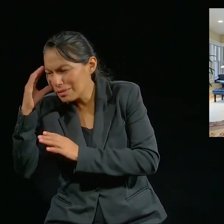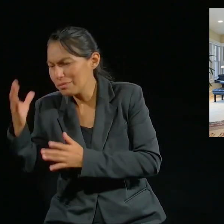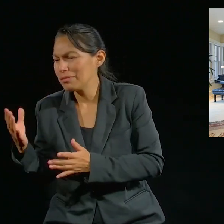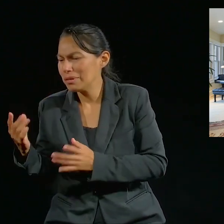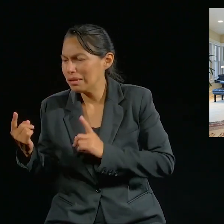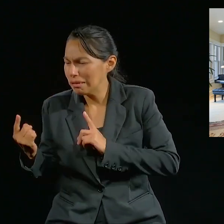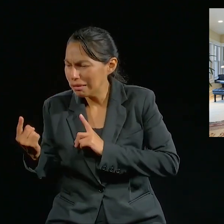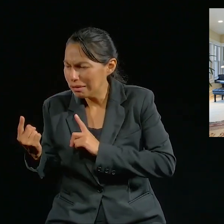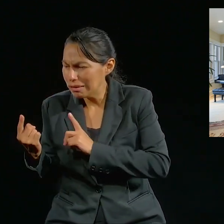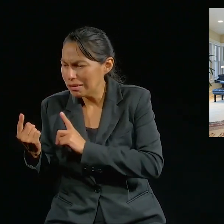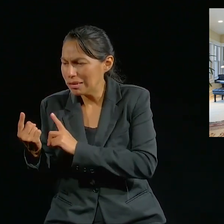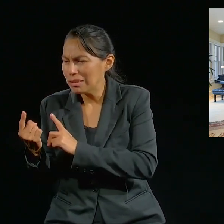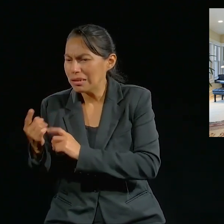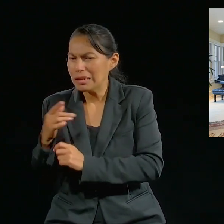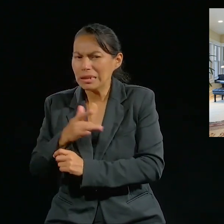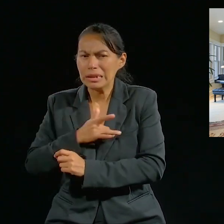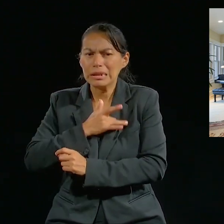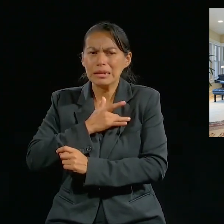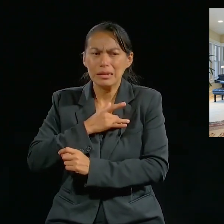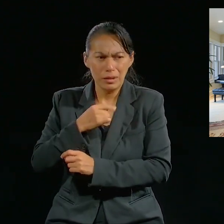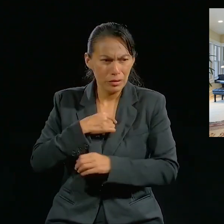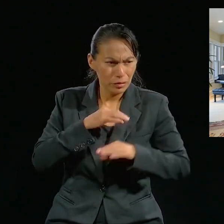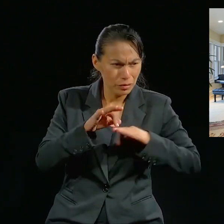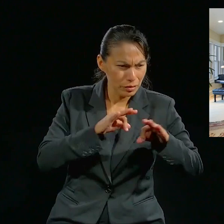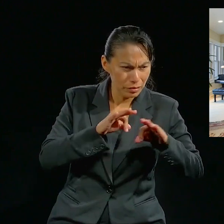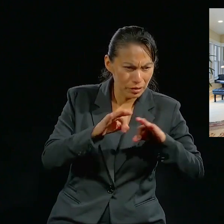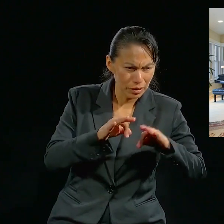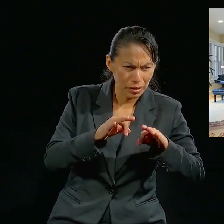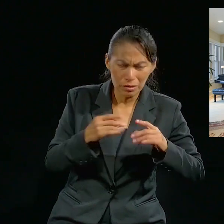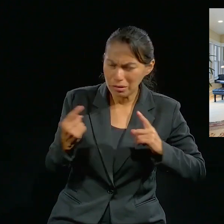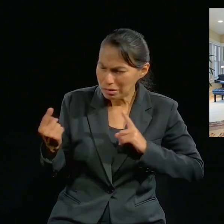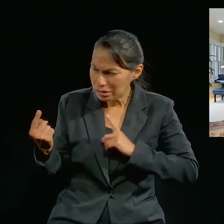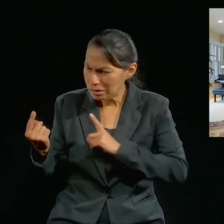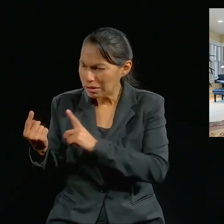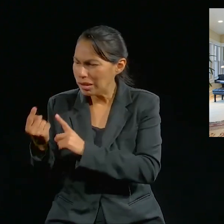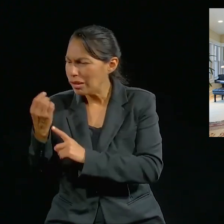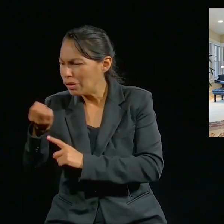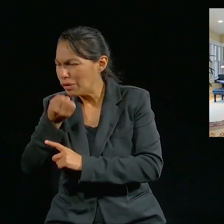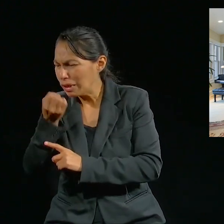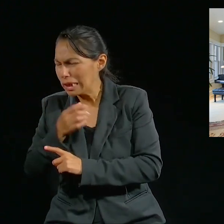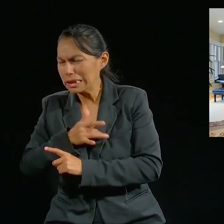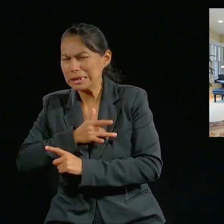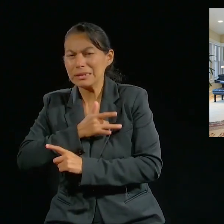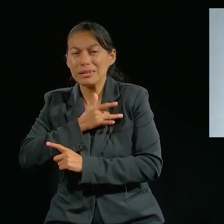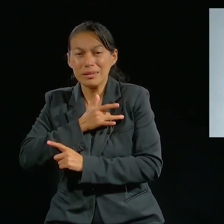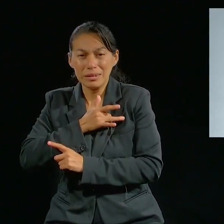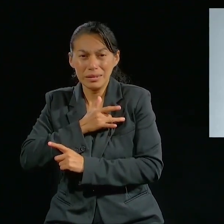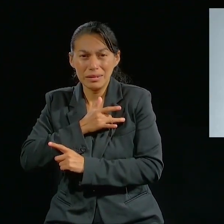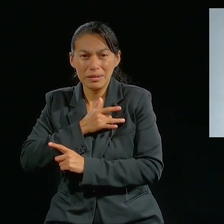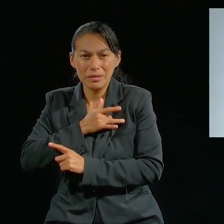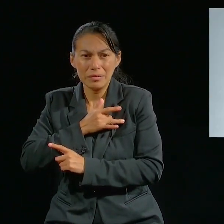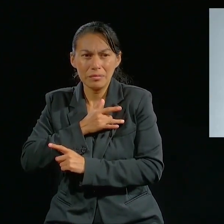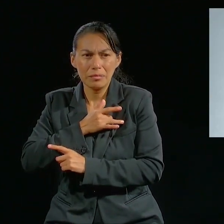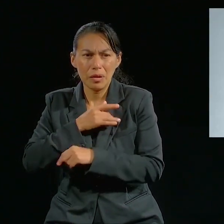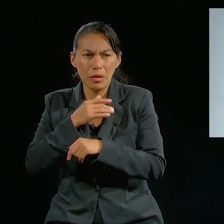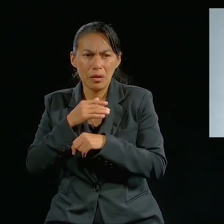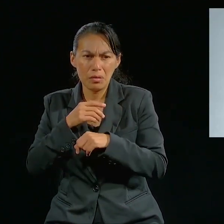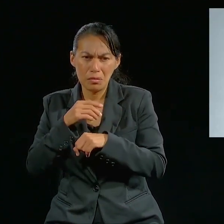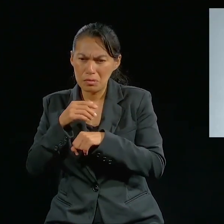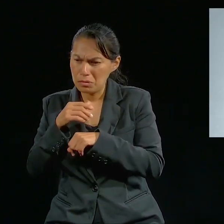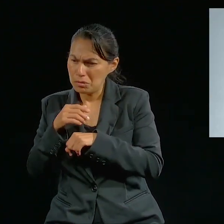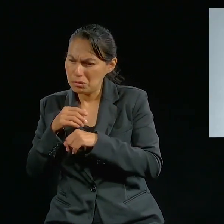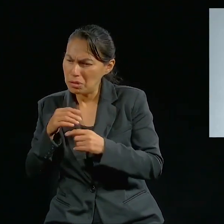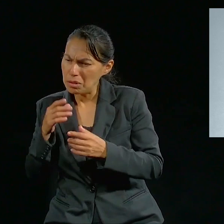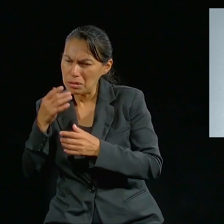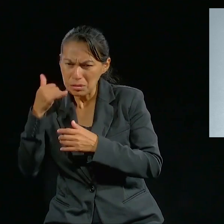y estaba estaba trabajando y pudiera orar por ti él me dejó